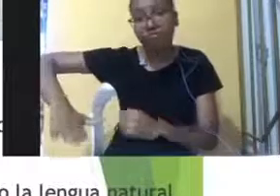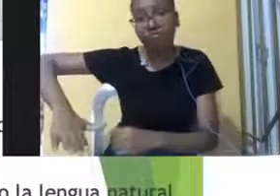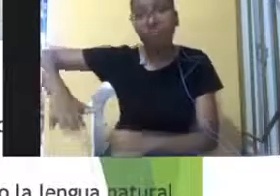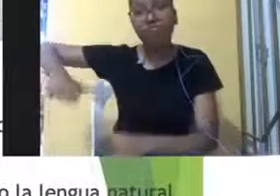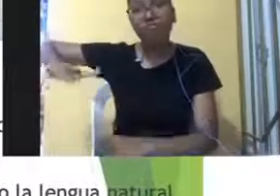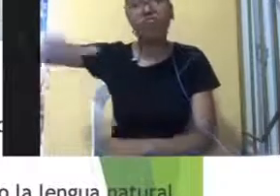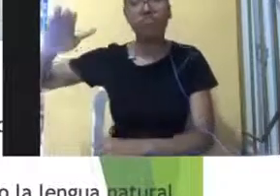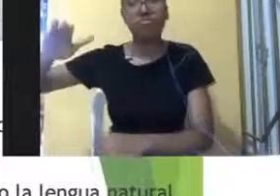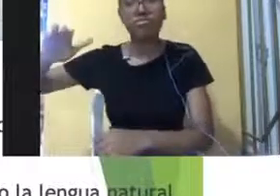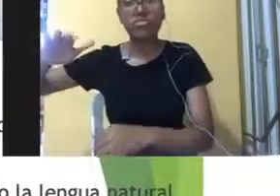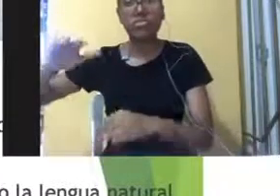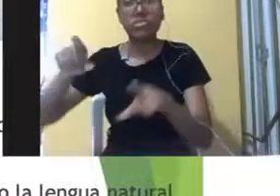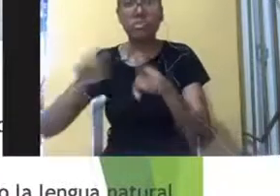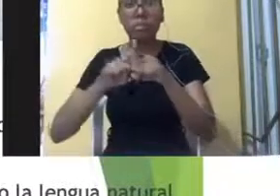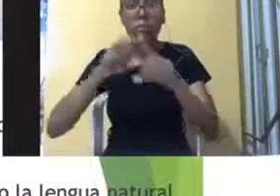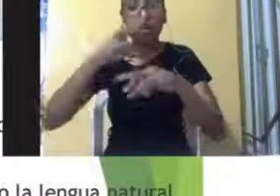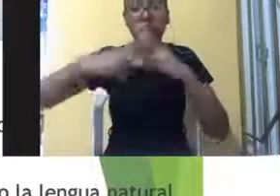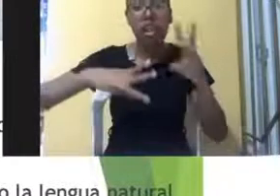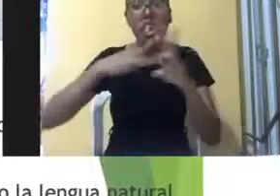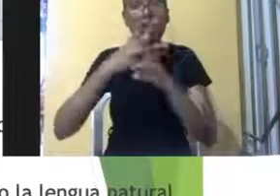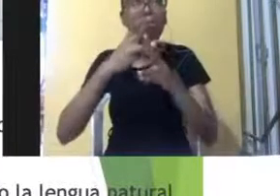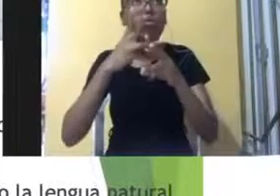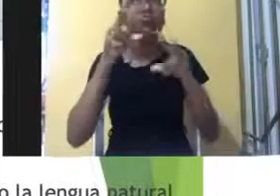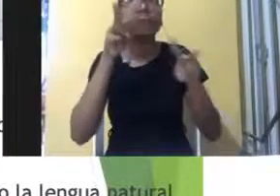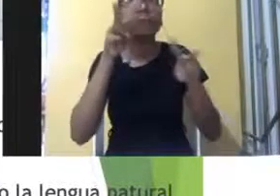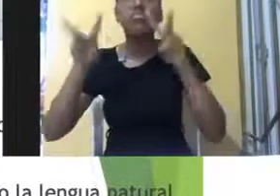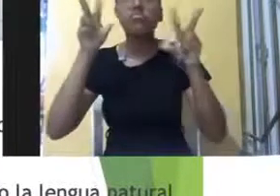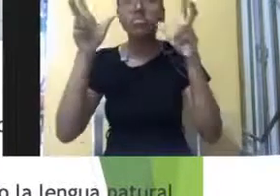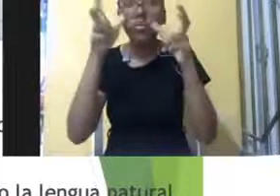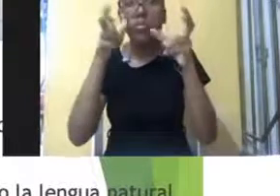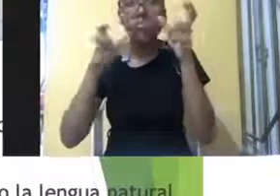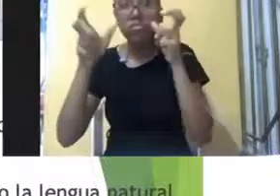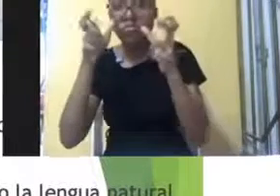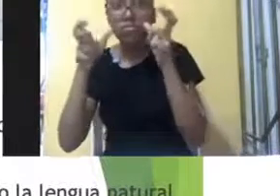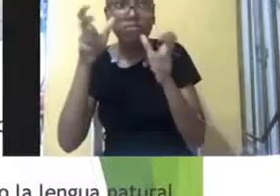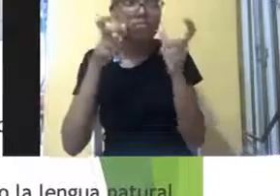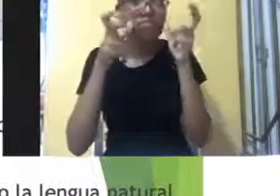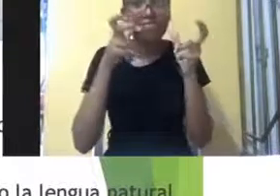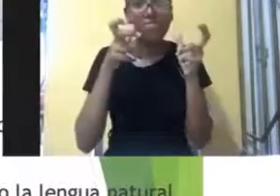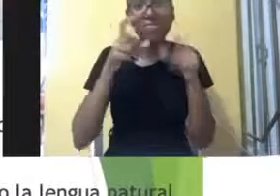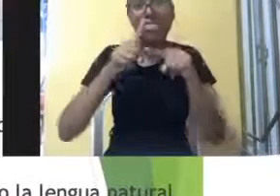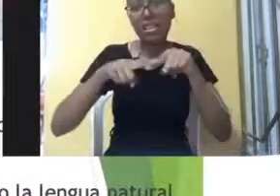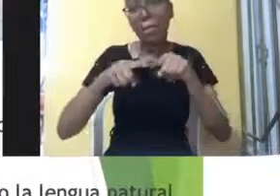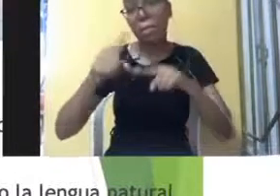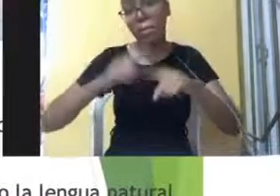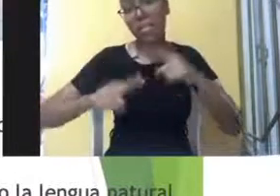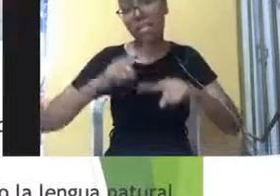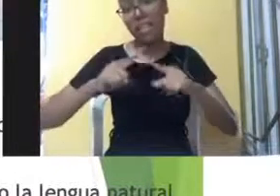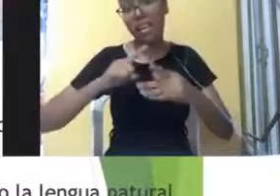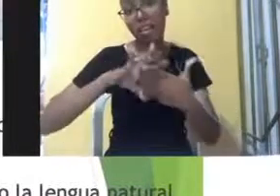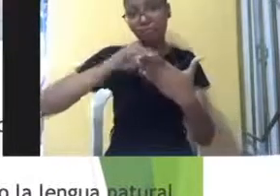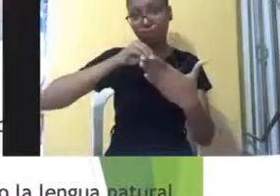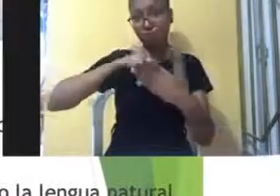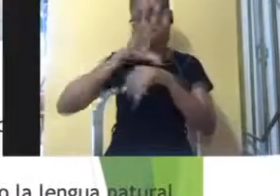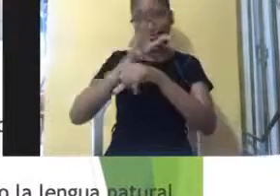ve el mundo desde donde crece la persona sorda, y obviamente por eso vamos